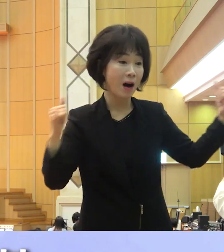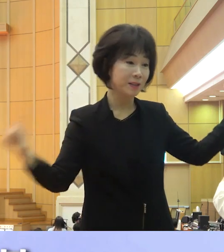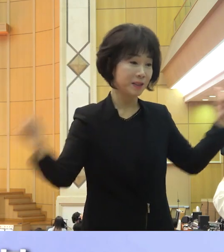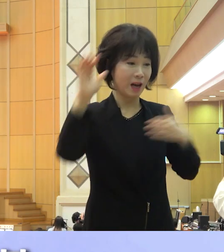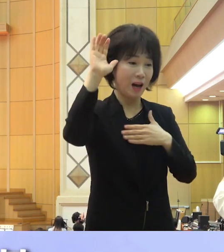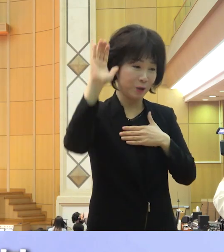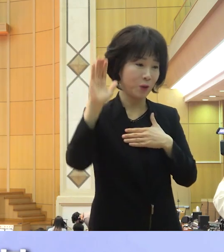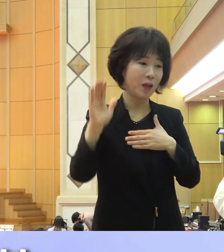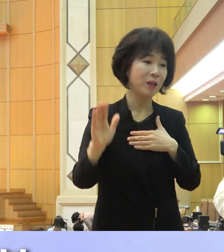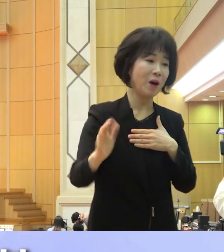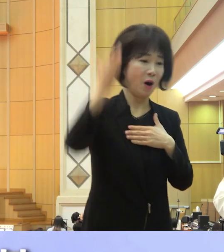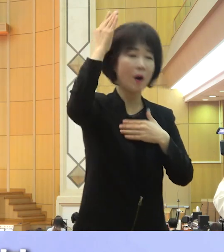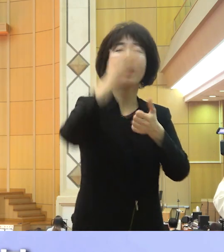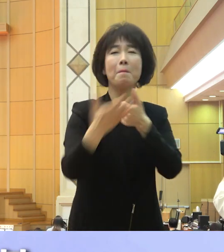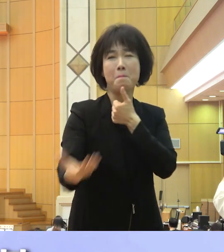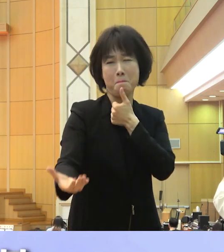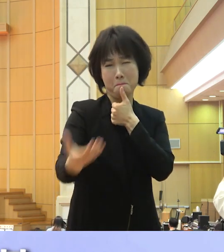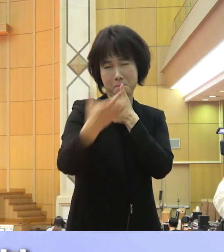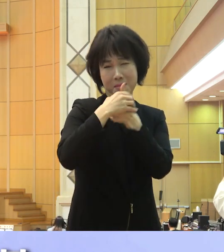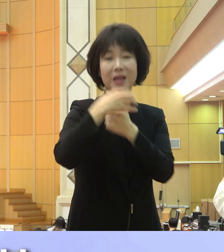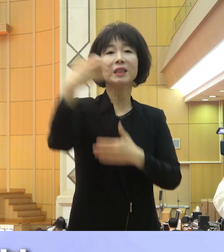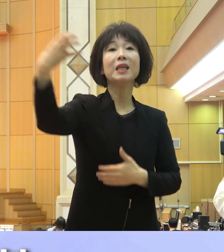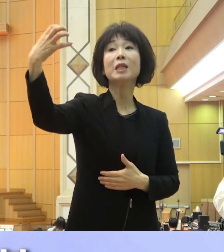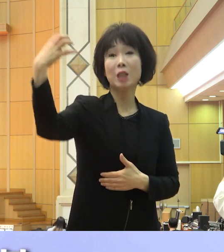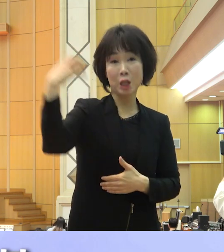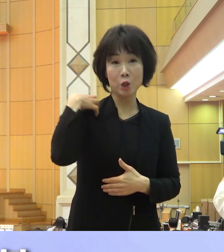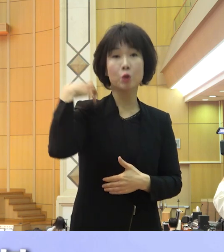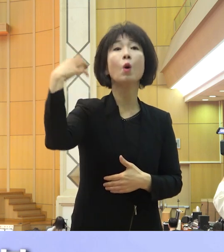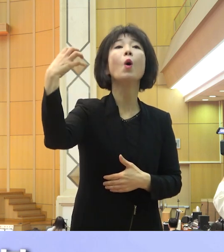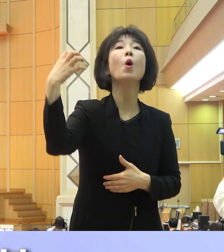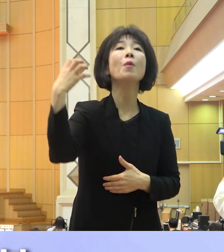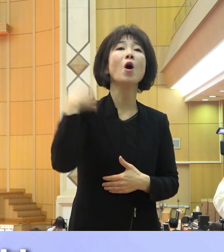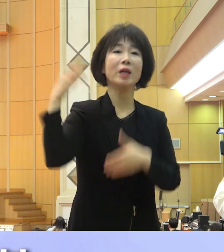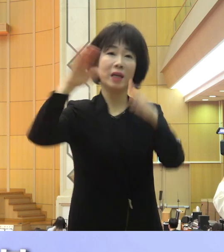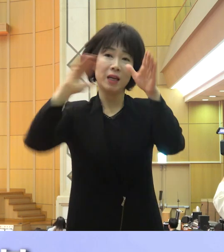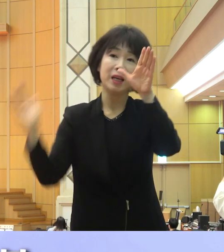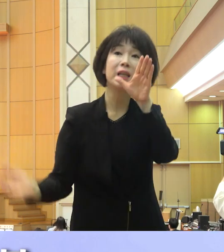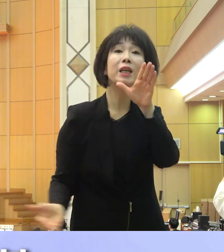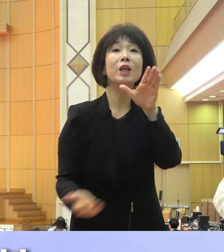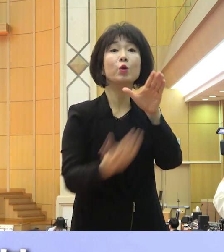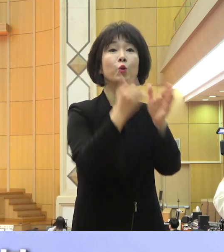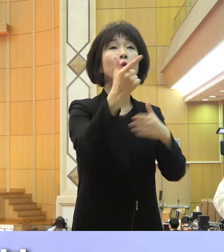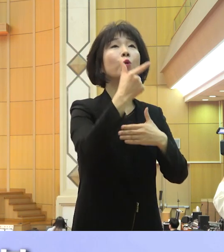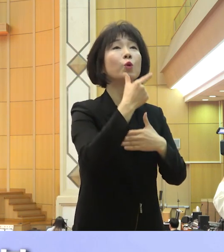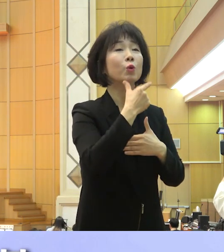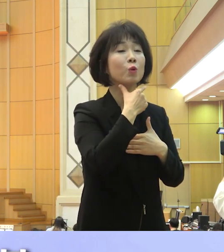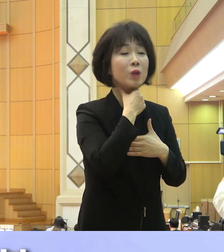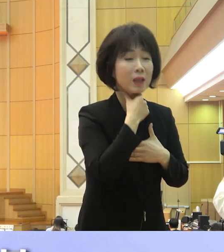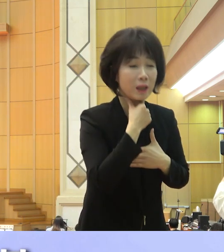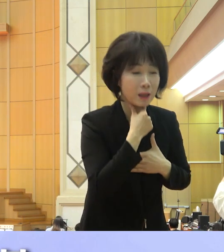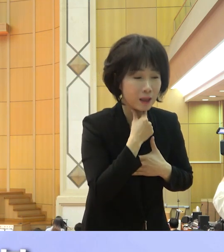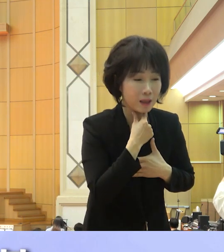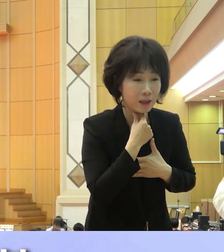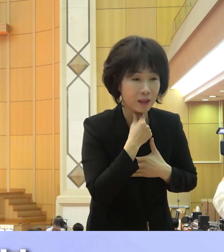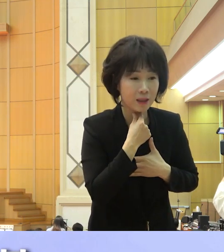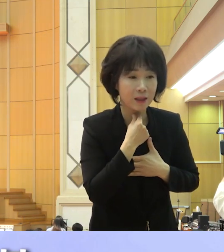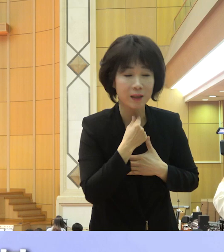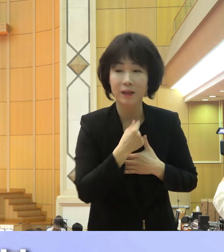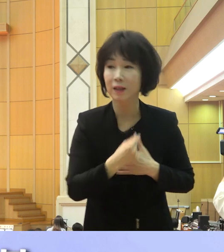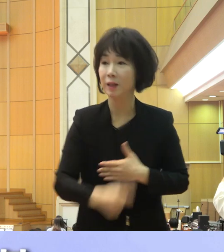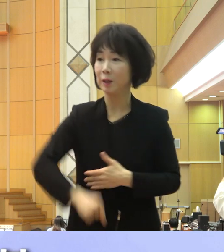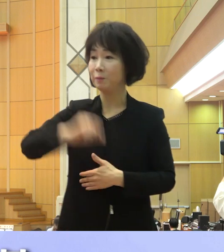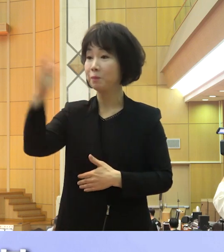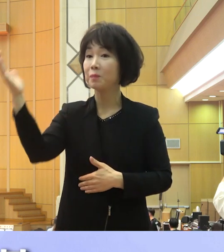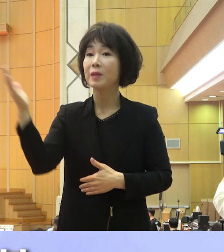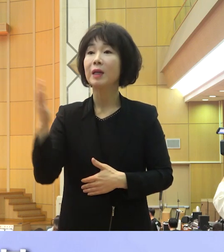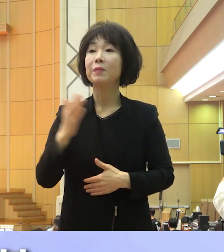합한 자 되어 한 번 더 찬양하시겠습니다. 나는 주님께 속한 자